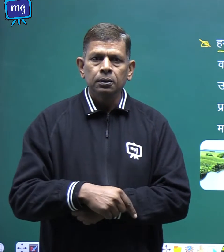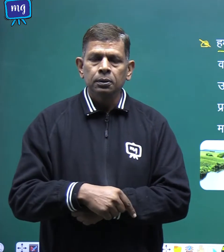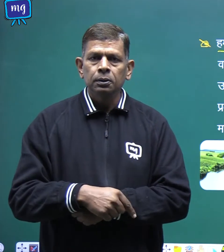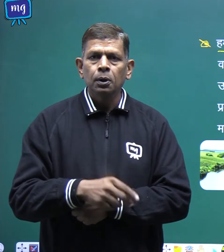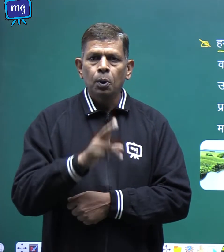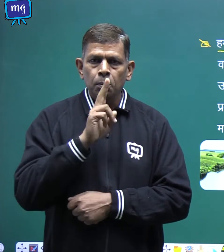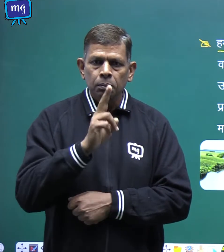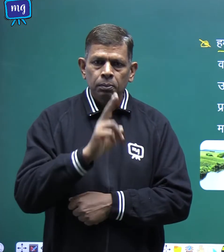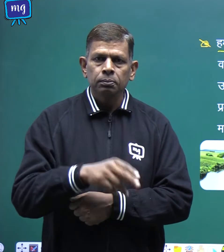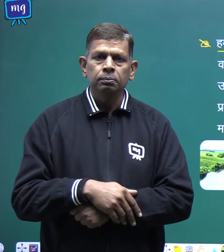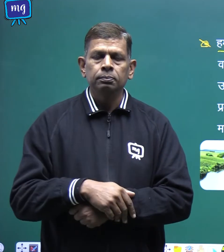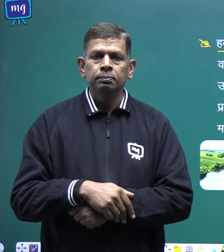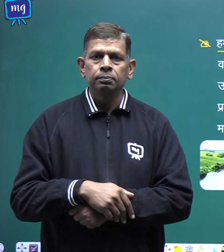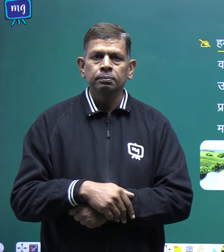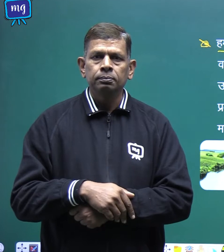जल,